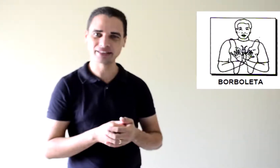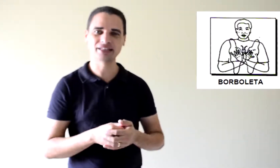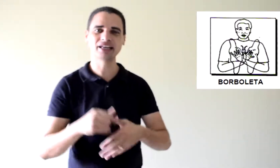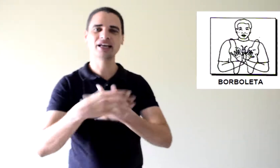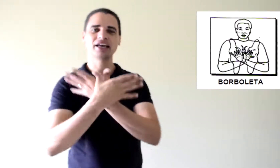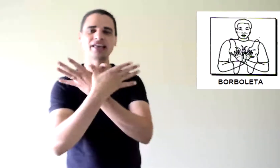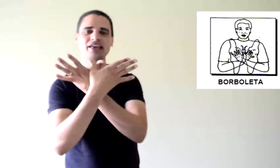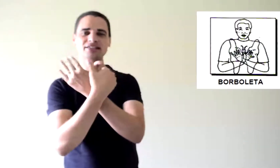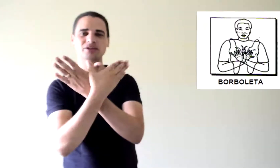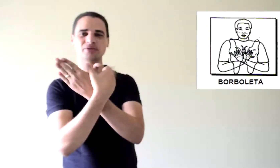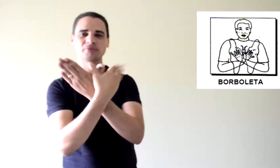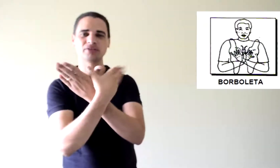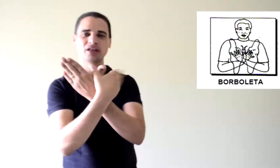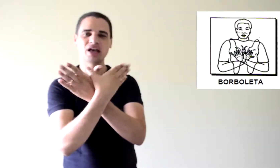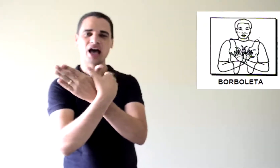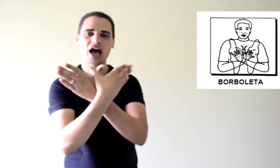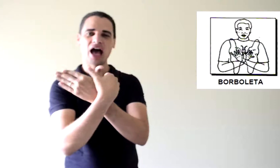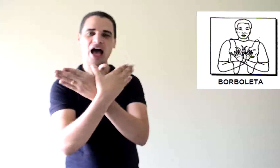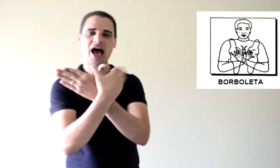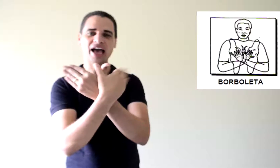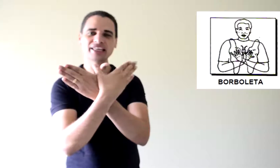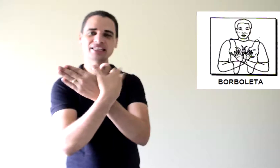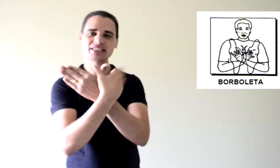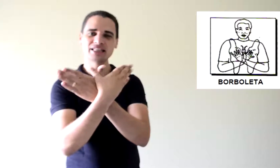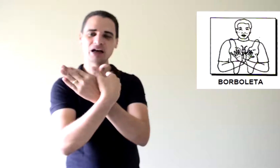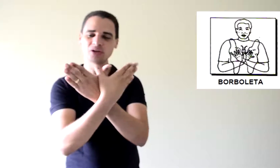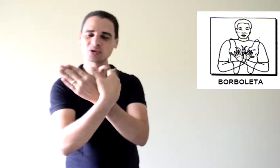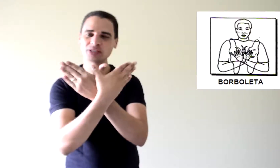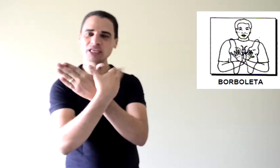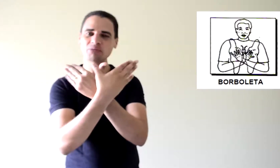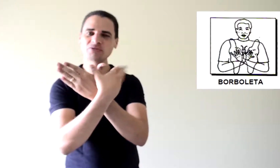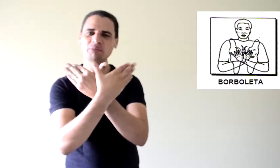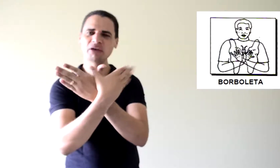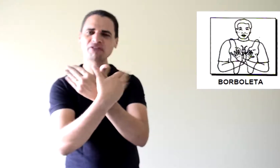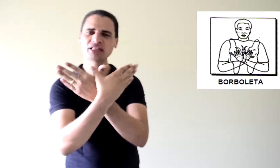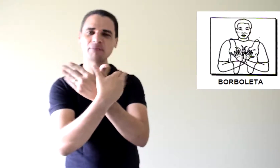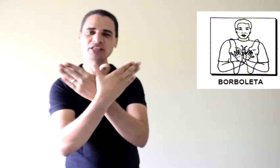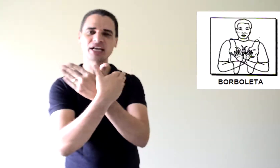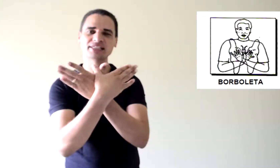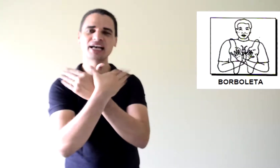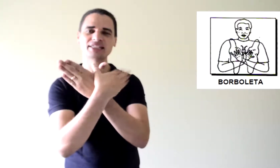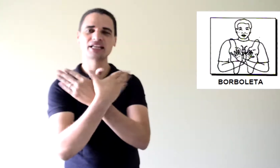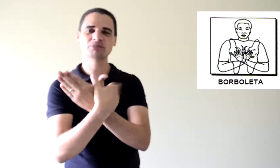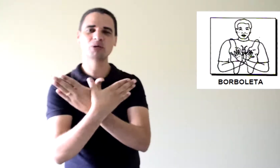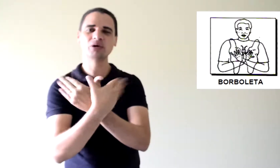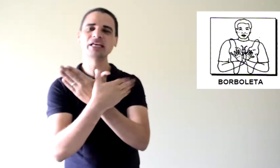né? Que é esse, ó. Aqui nesse sinal nós conseguimos ver perfeitamente as asas das borboletas,